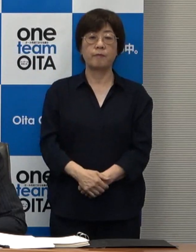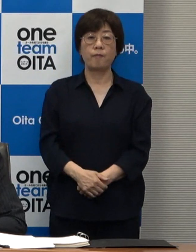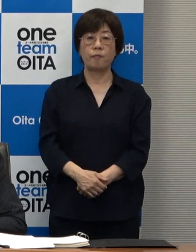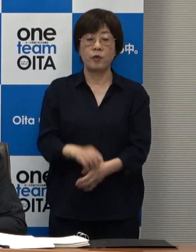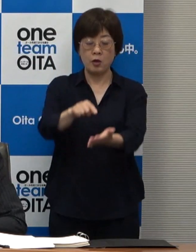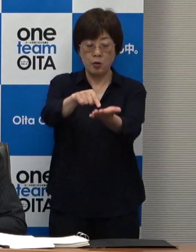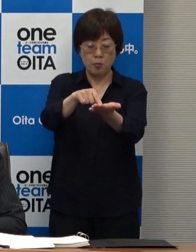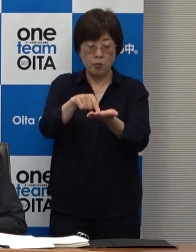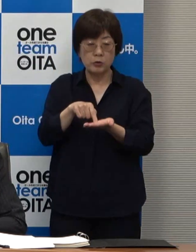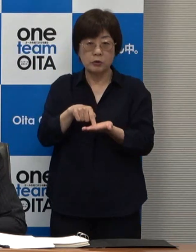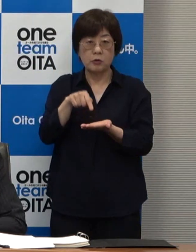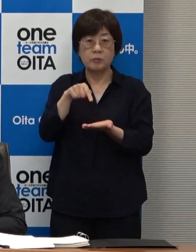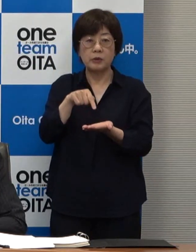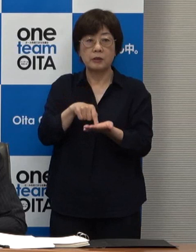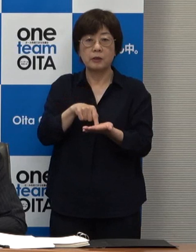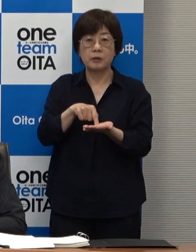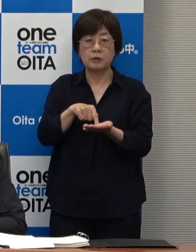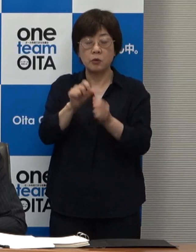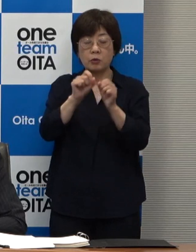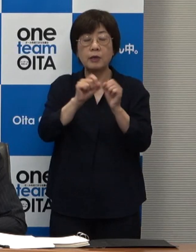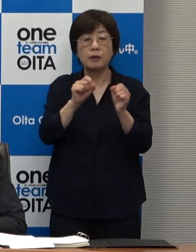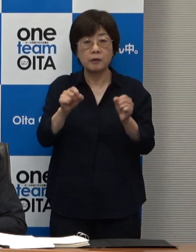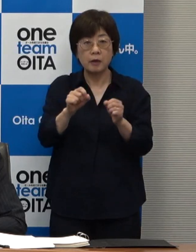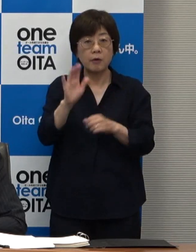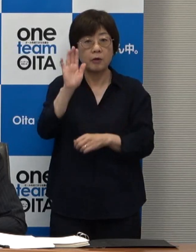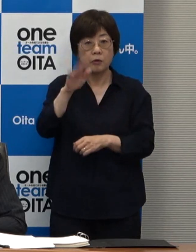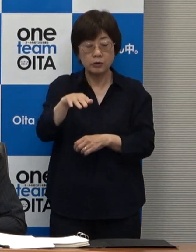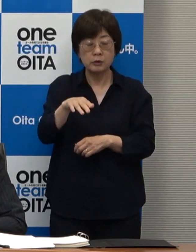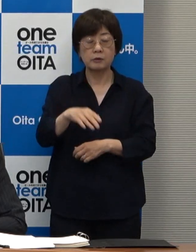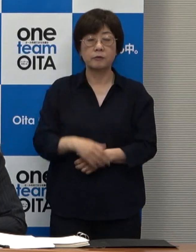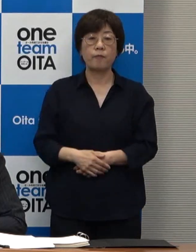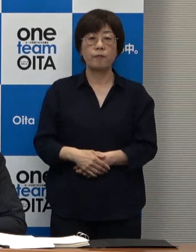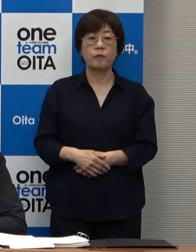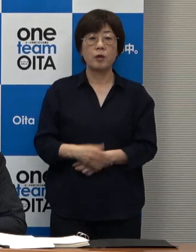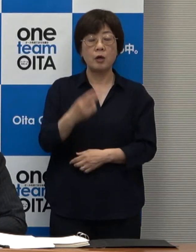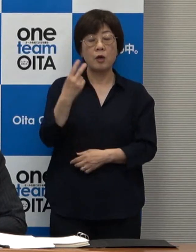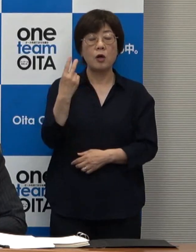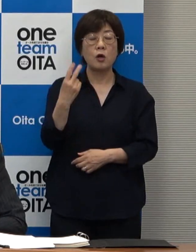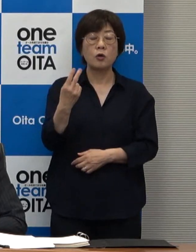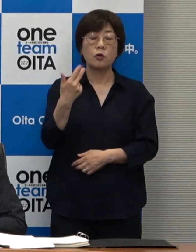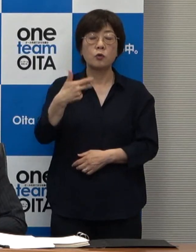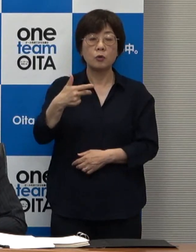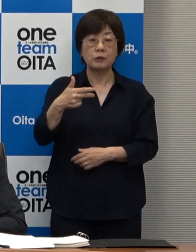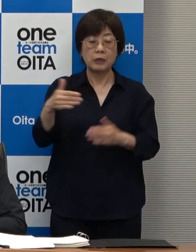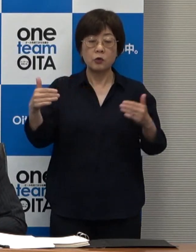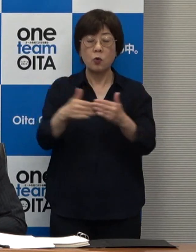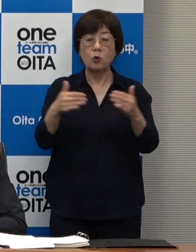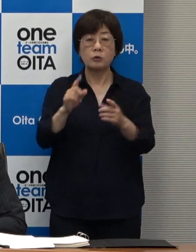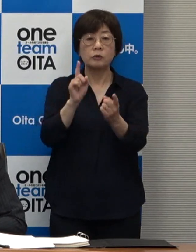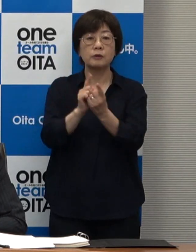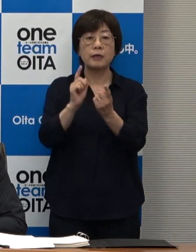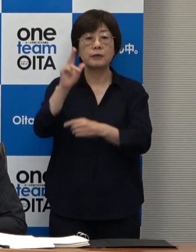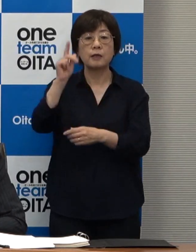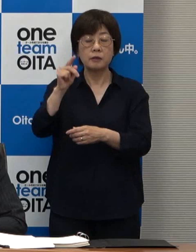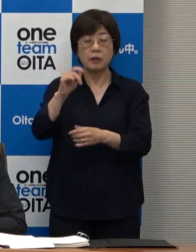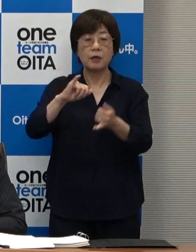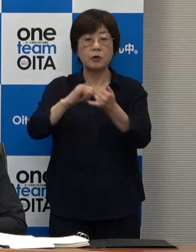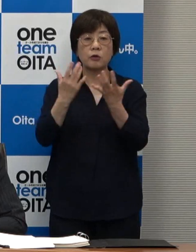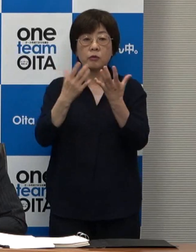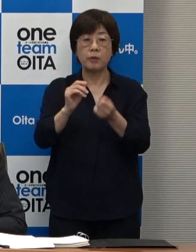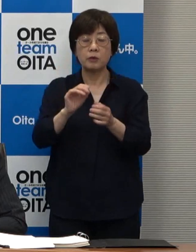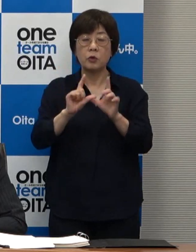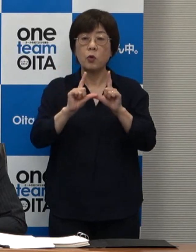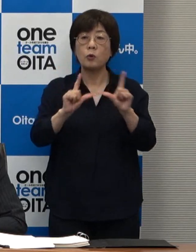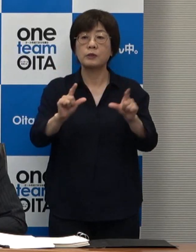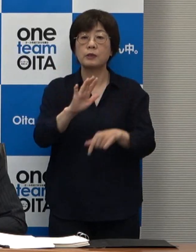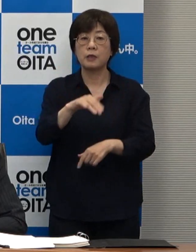申し込みいただいたきましたら、後日都市交通対策課から予約完了のお知らせをします。関崎改